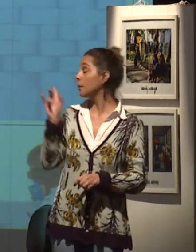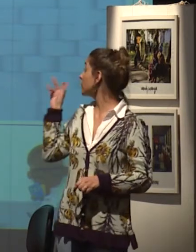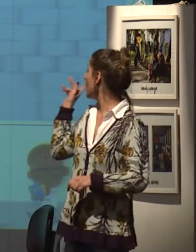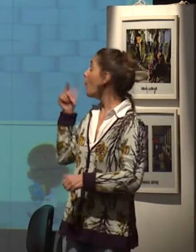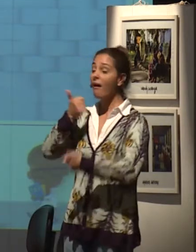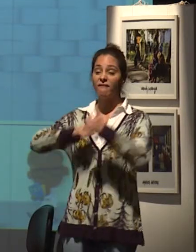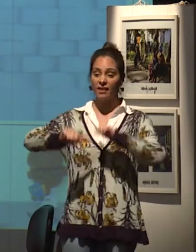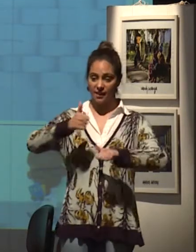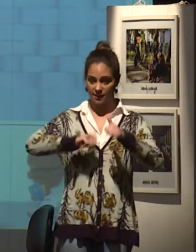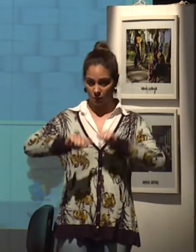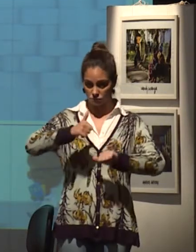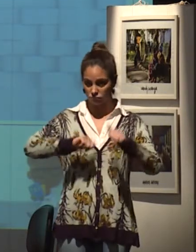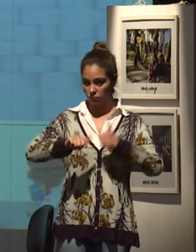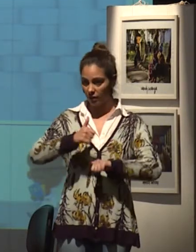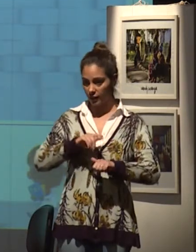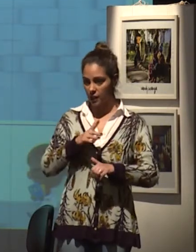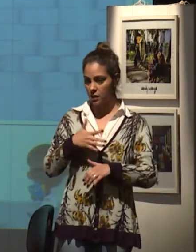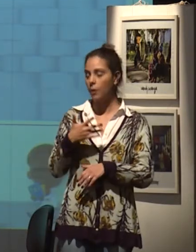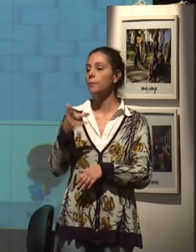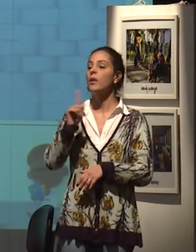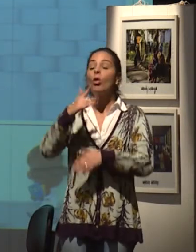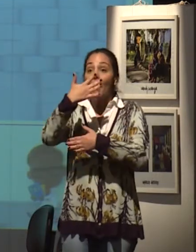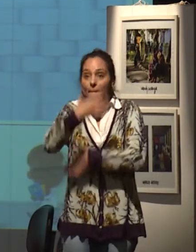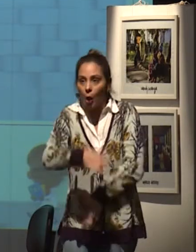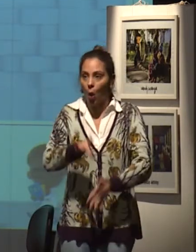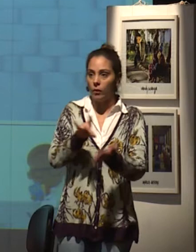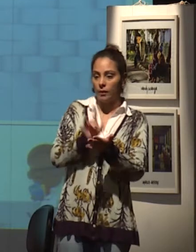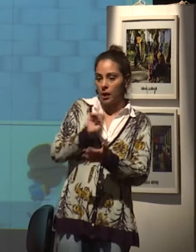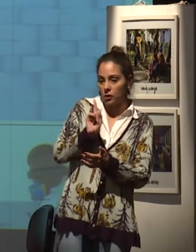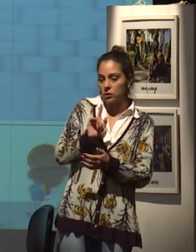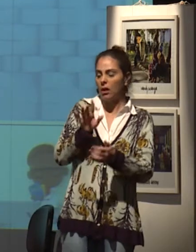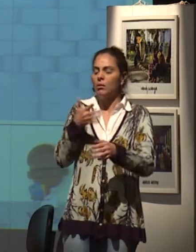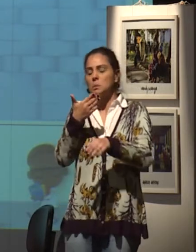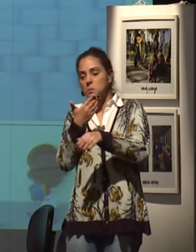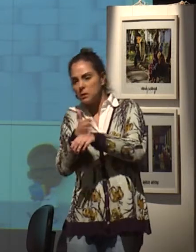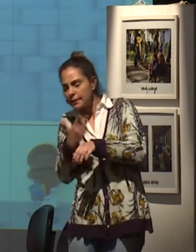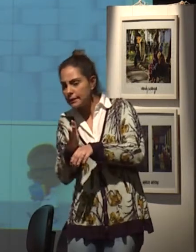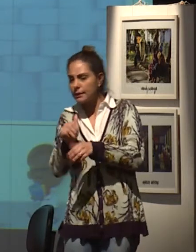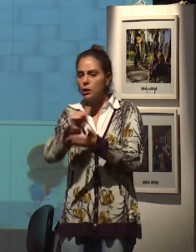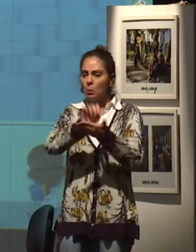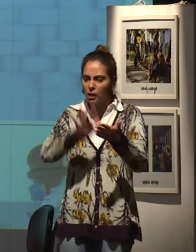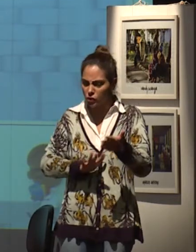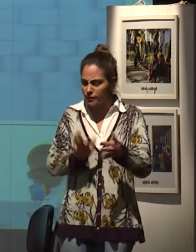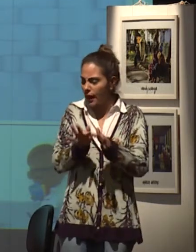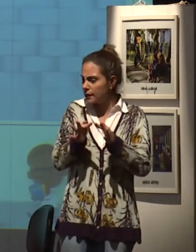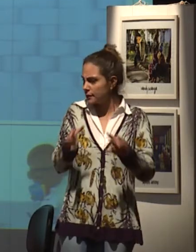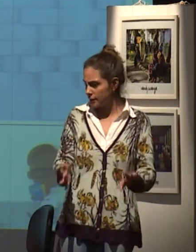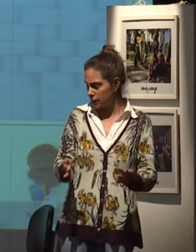É bem rapidinho falar a respeito das avaliações. Na verdade, não é uma prova. É como se fosse um exercício,